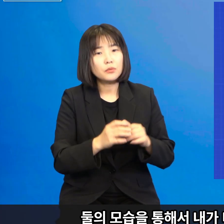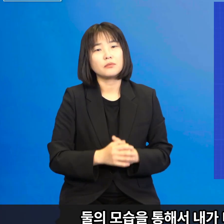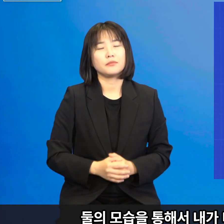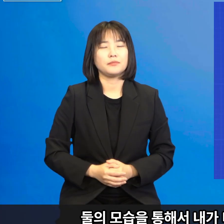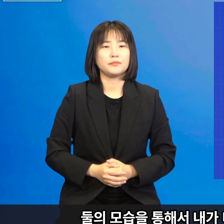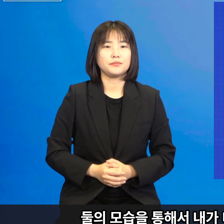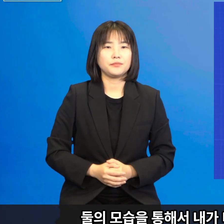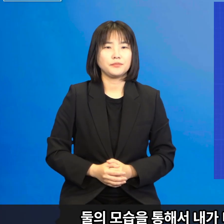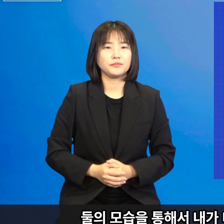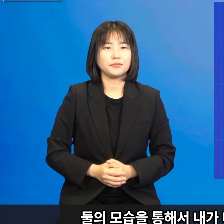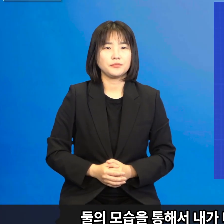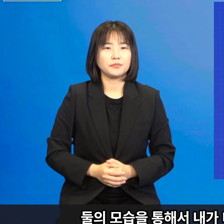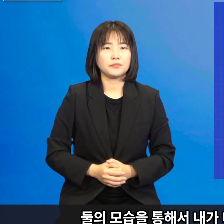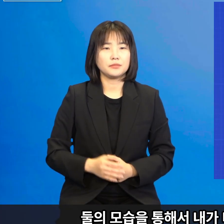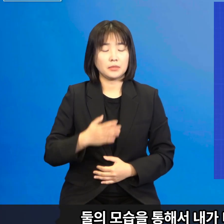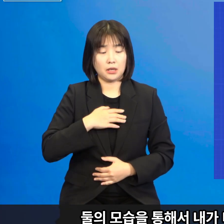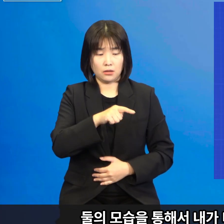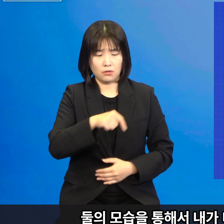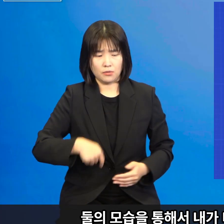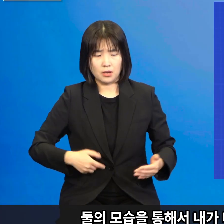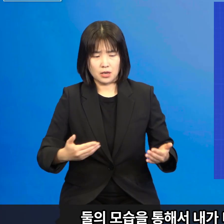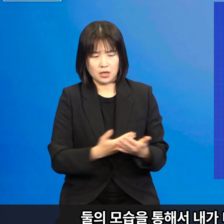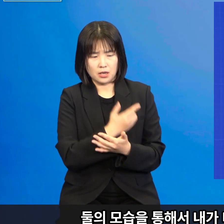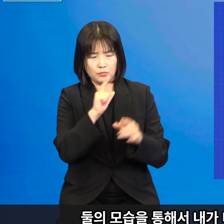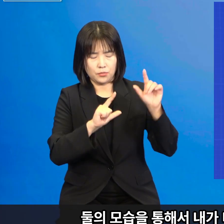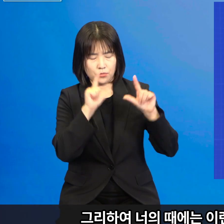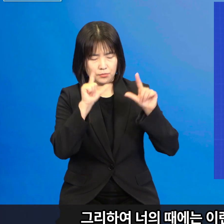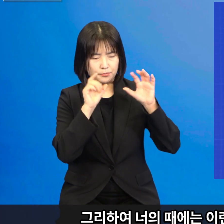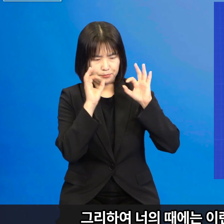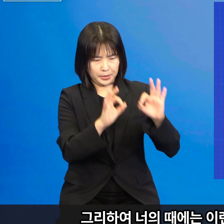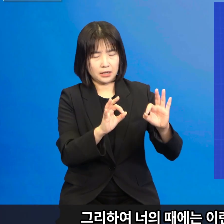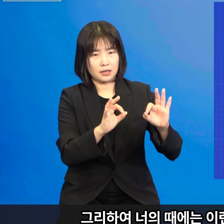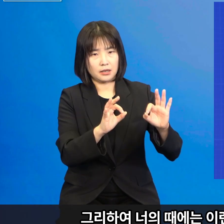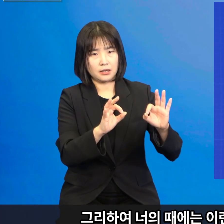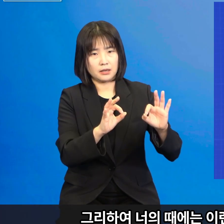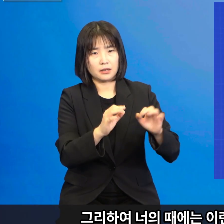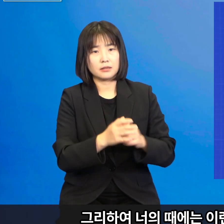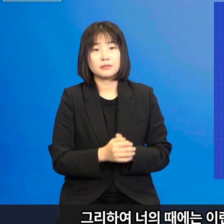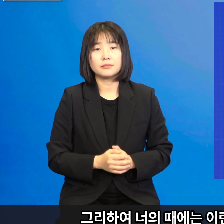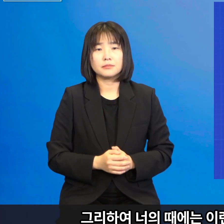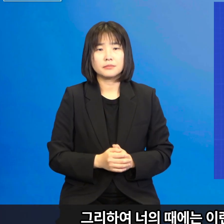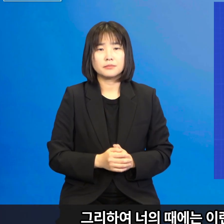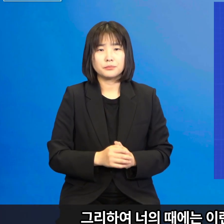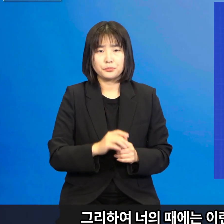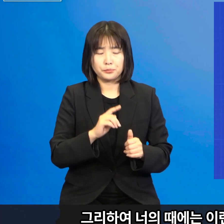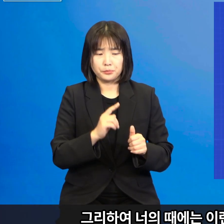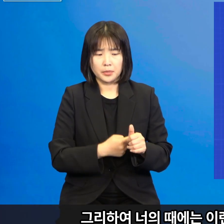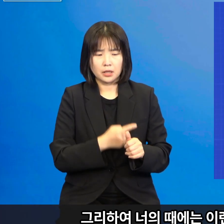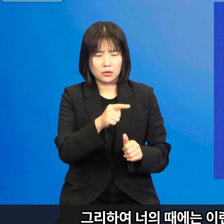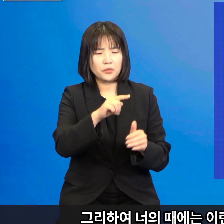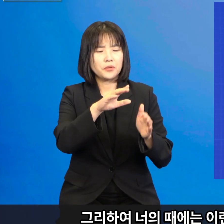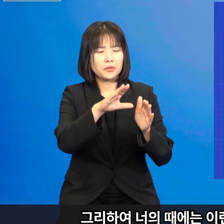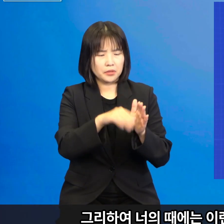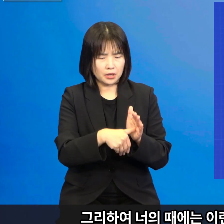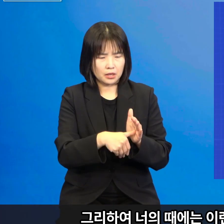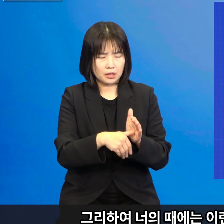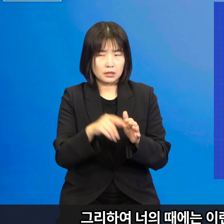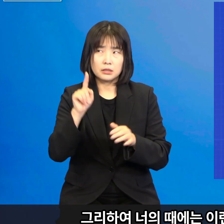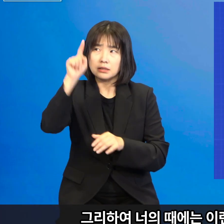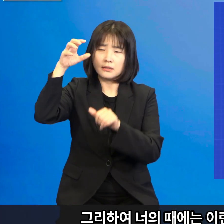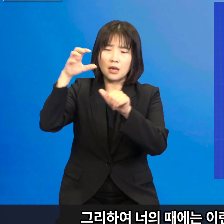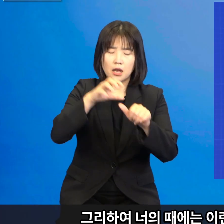통해서 내가 너가 회개하는 모습을 봤다. 그리하여 너의 때에는 이런 재앙을 내리지 않을 거야.